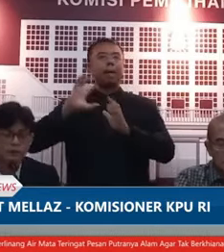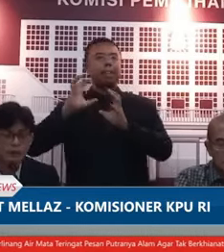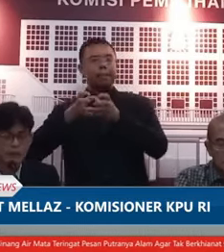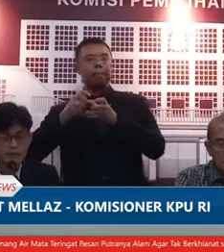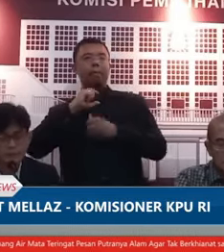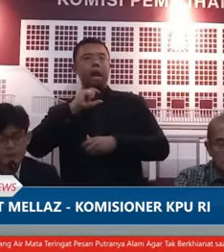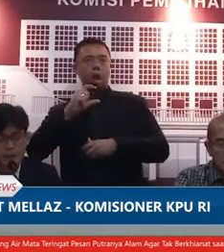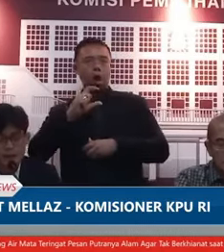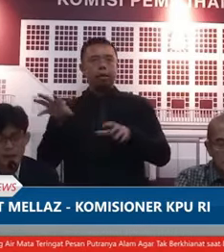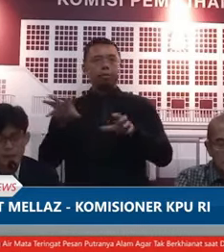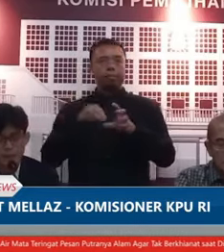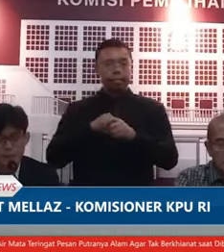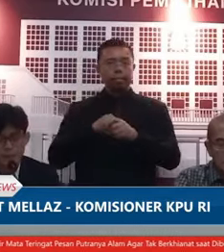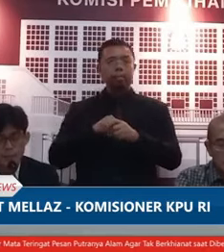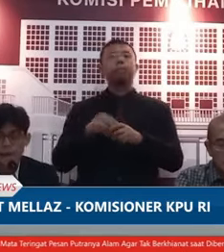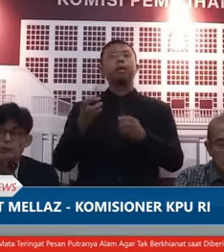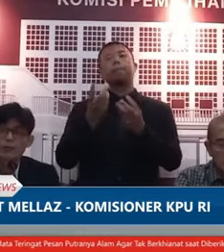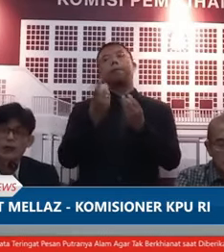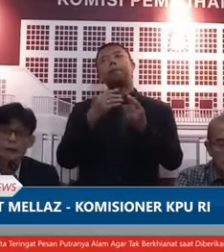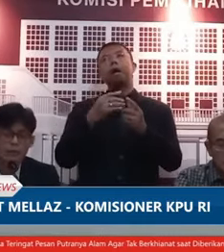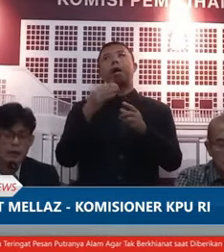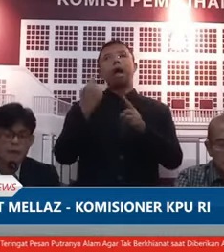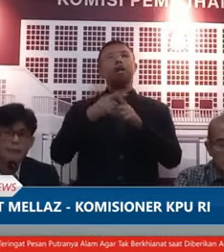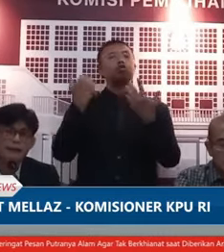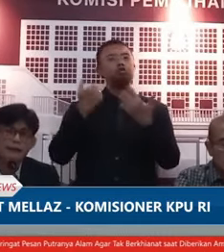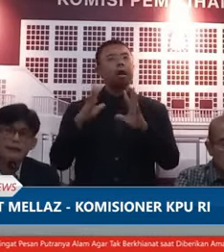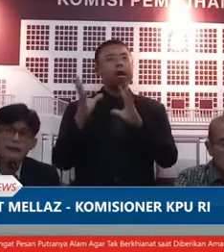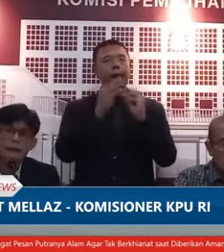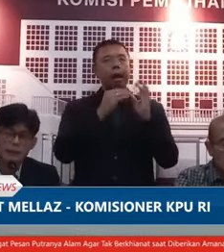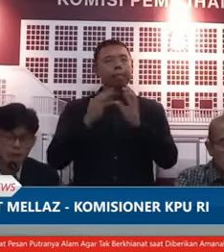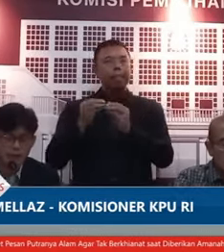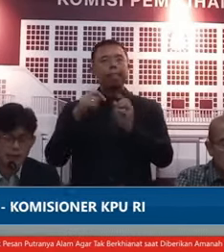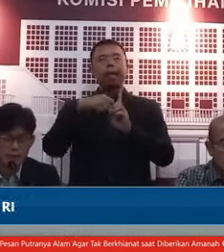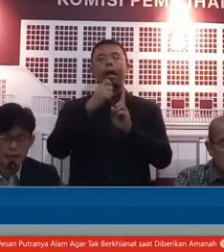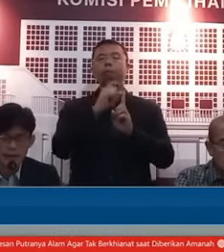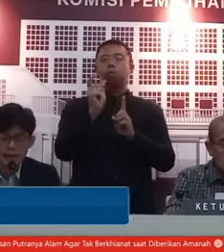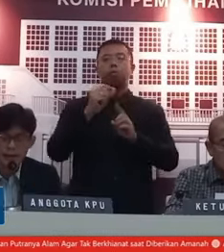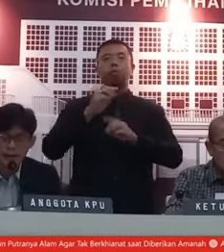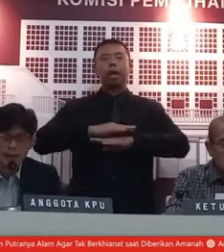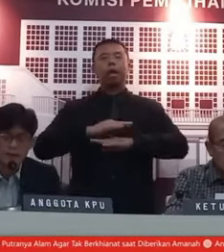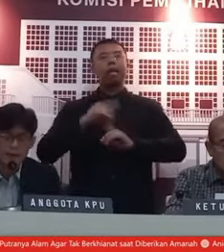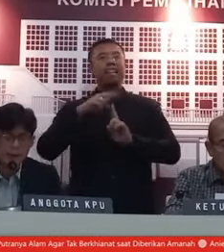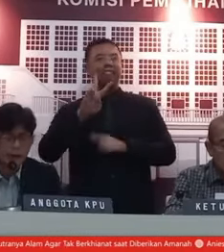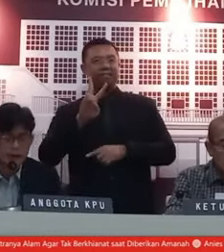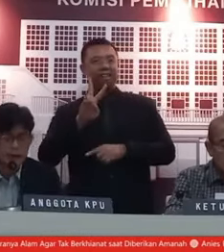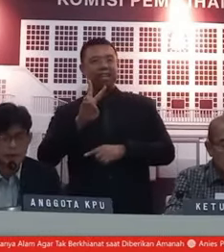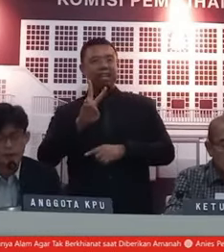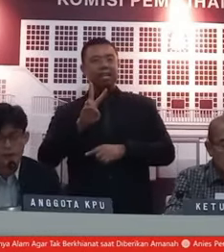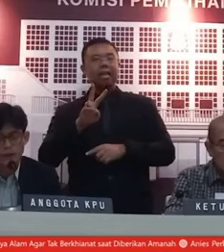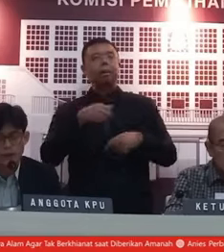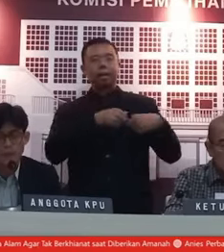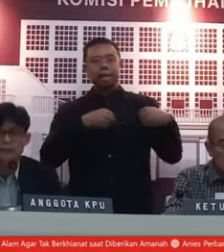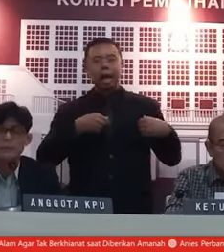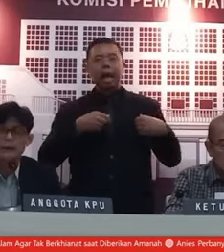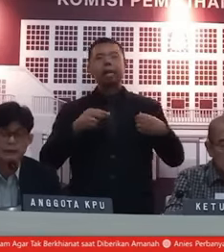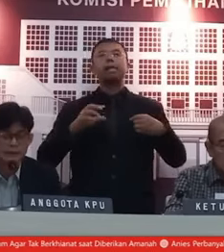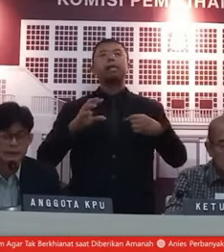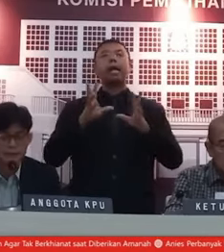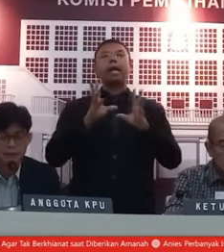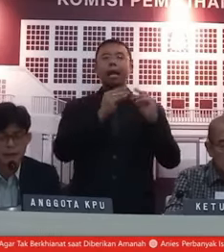paslon, kemudian beberapa kali juga melakukan rapat antara KPU dengan media penyelenggara, dan juga rapat koordinasi